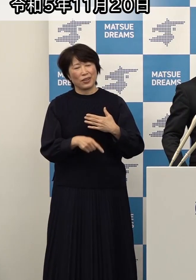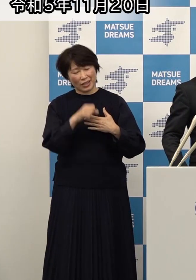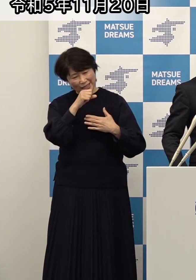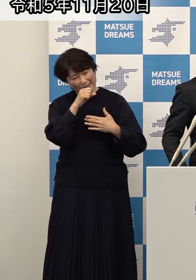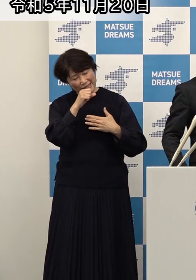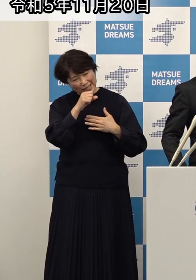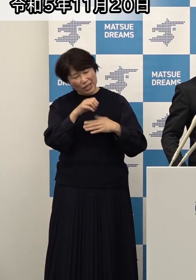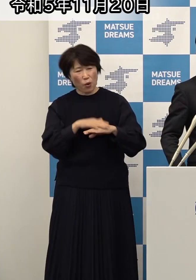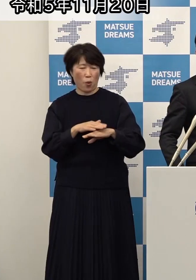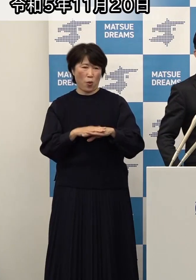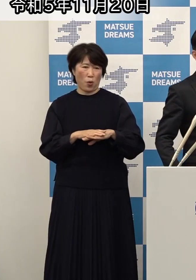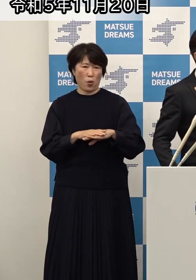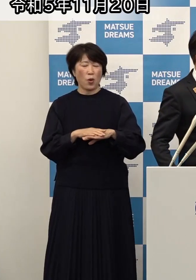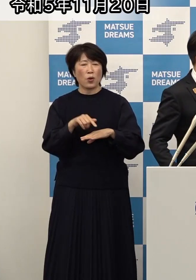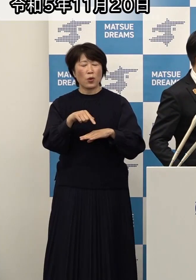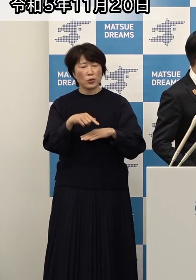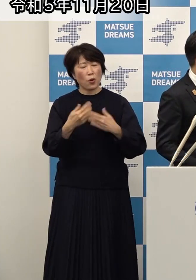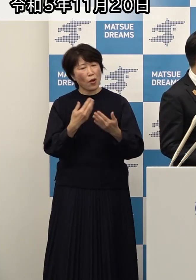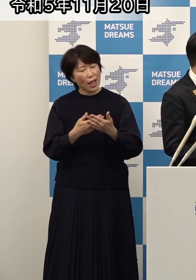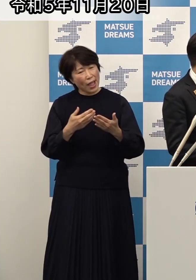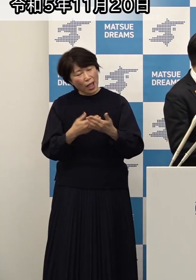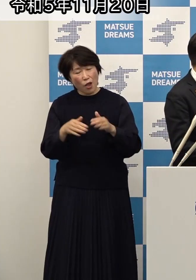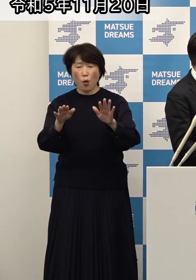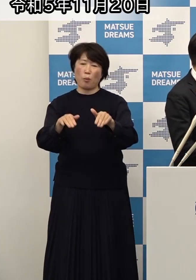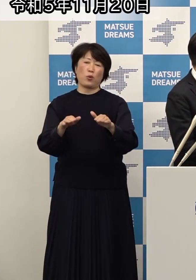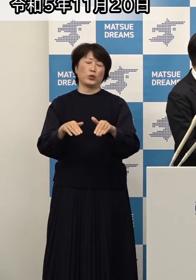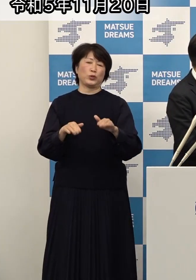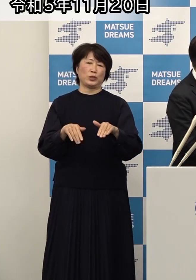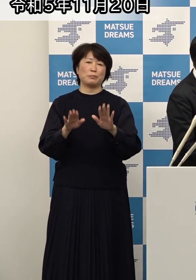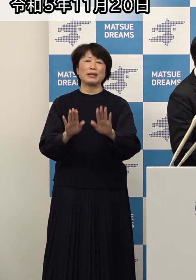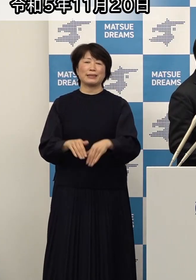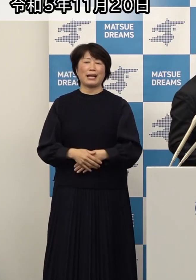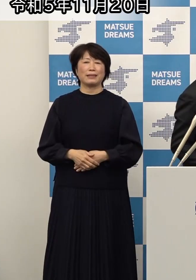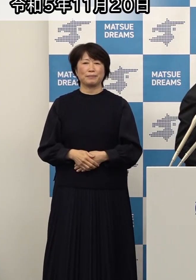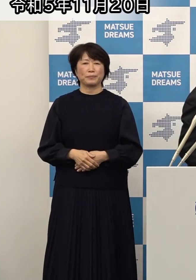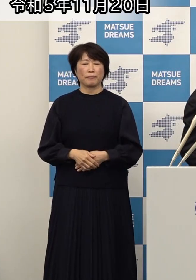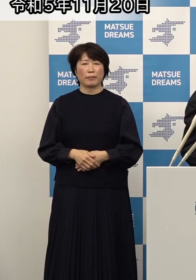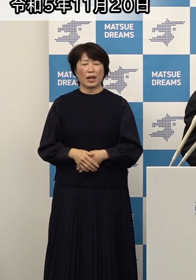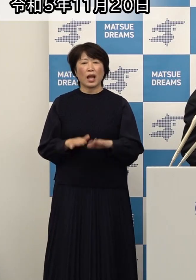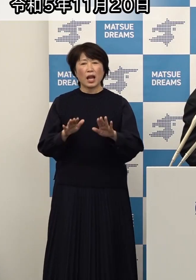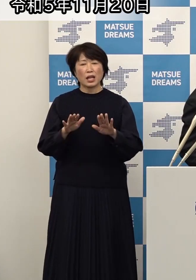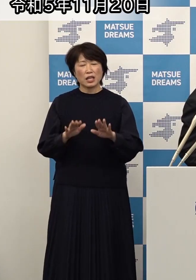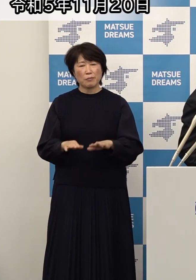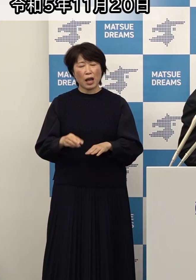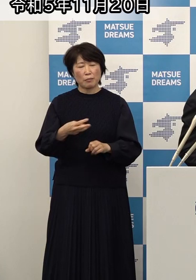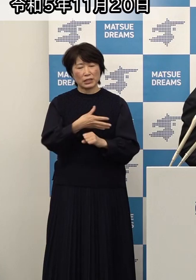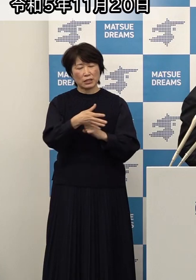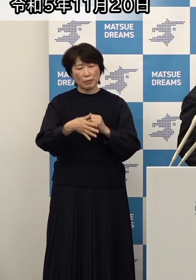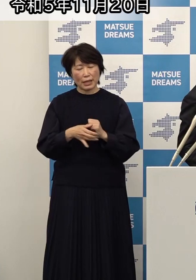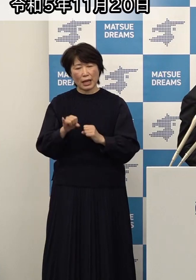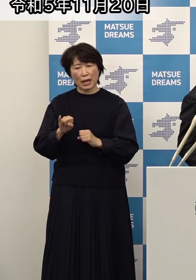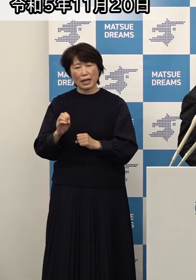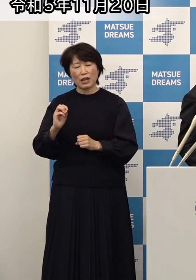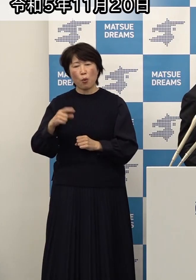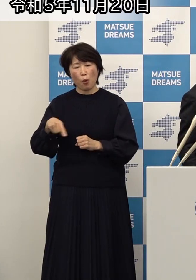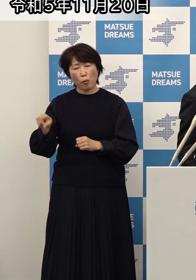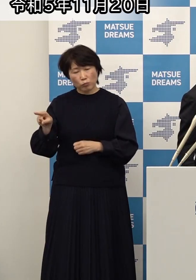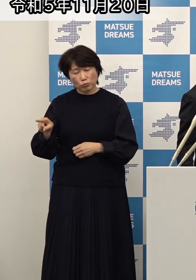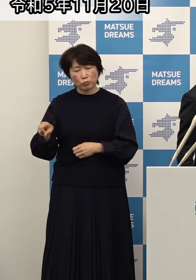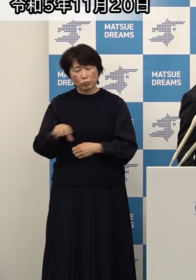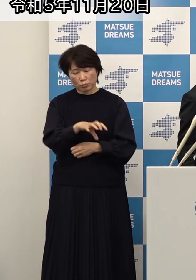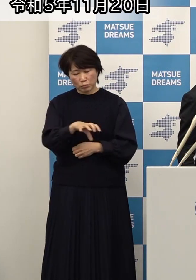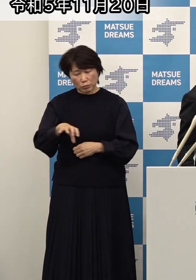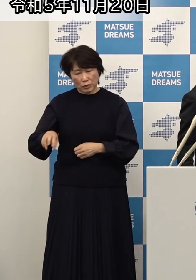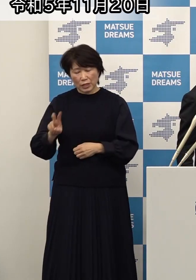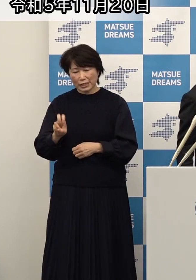の図柄の募集をさせていただいたところでございます。ちなみに今ですね、三島やイオンなどの計23店